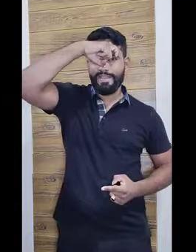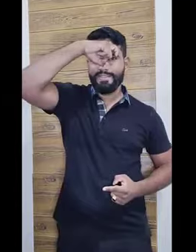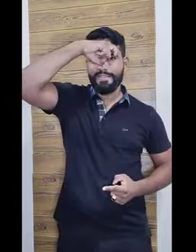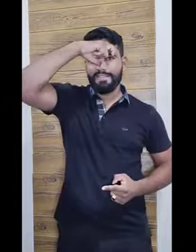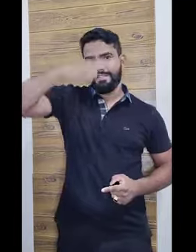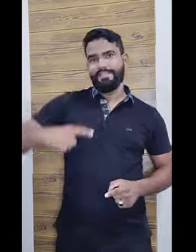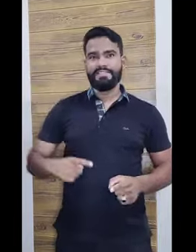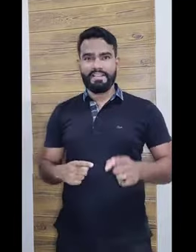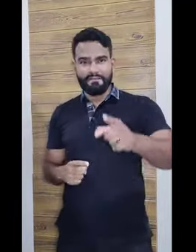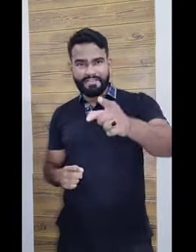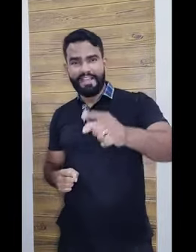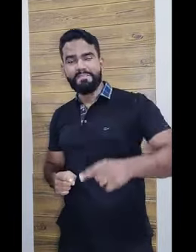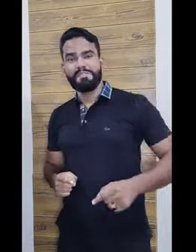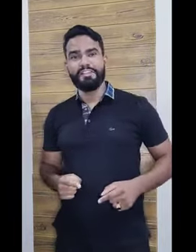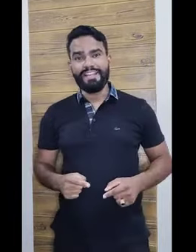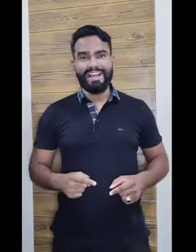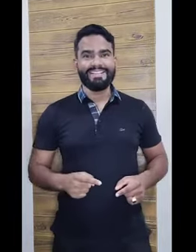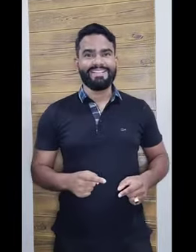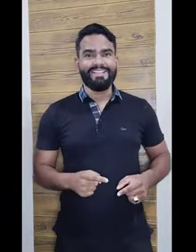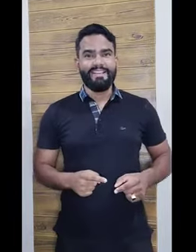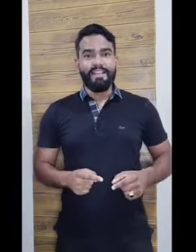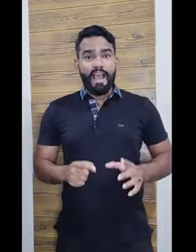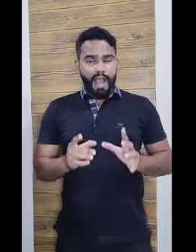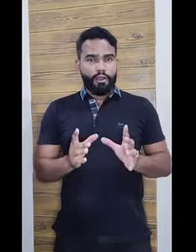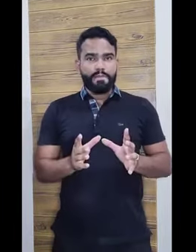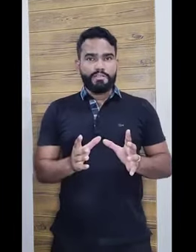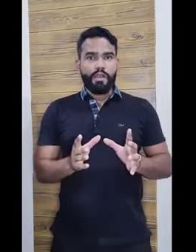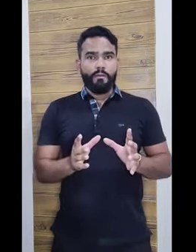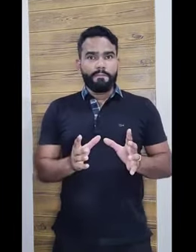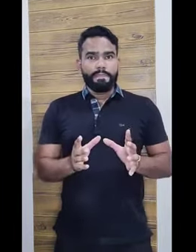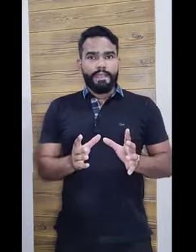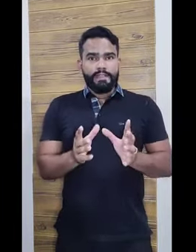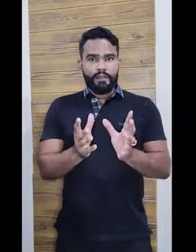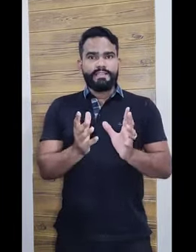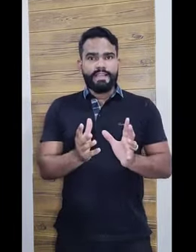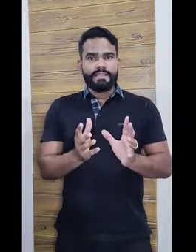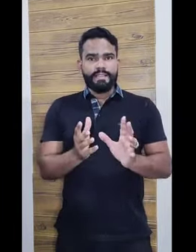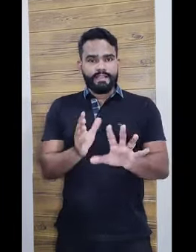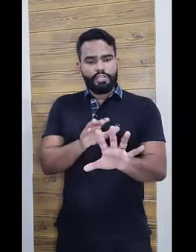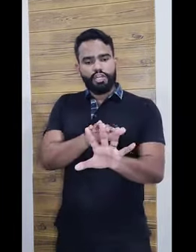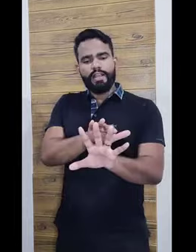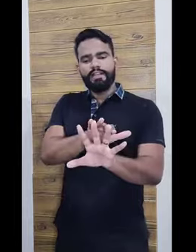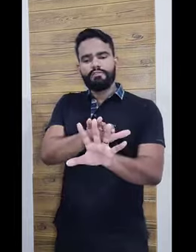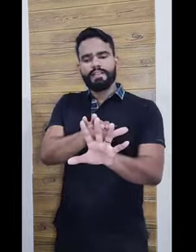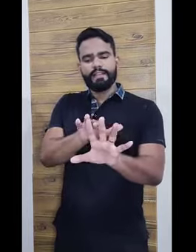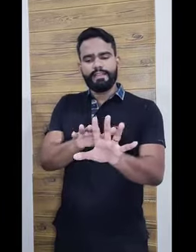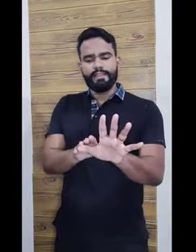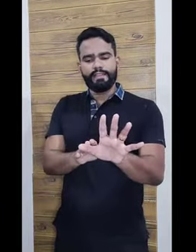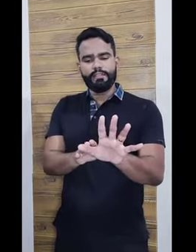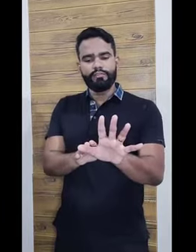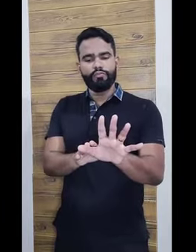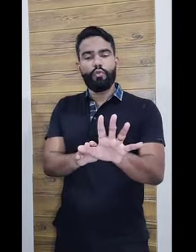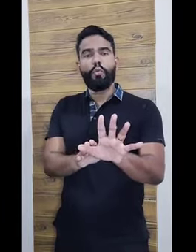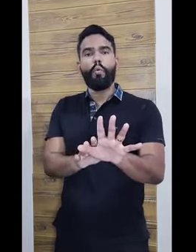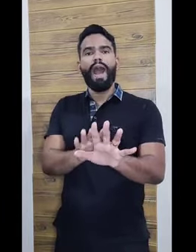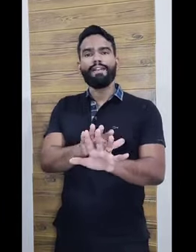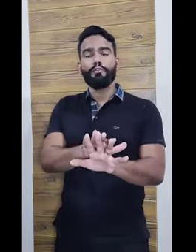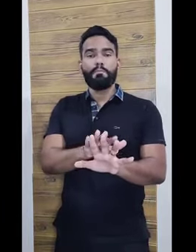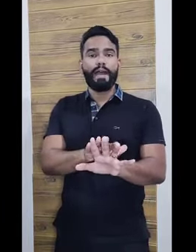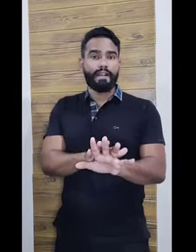Beleza? Sei que você está repetindo aí em casa. Agora, pessoal, não esqueça, chegamos aqui no quarto